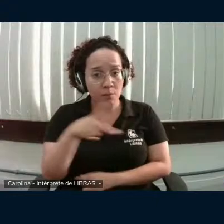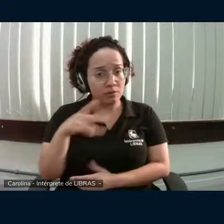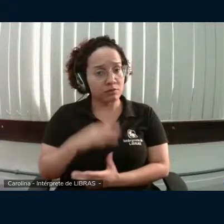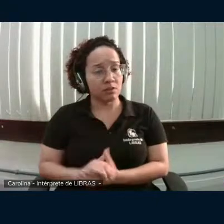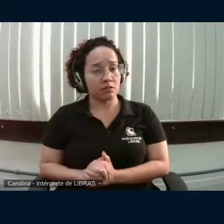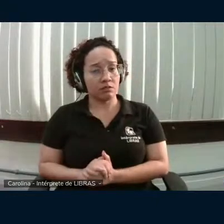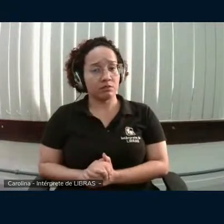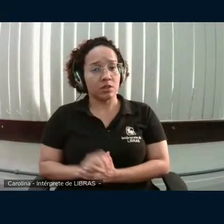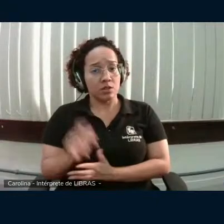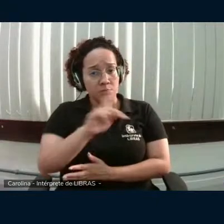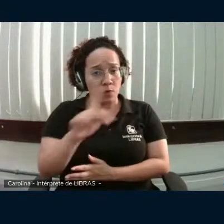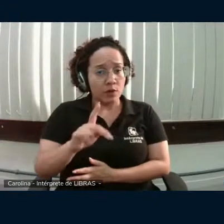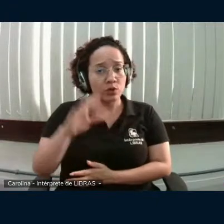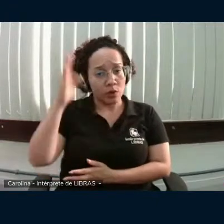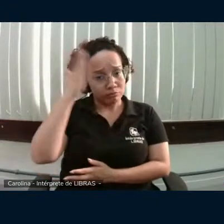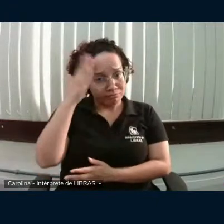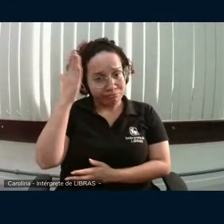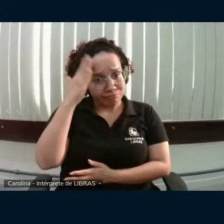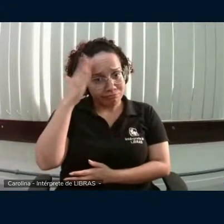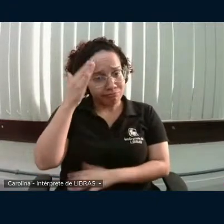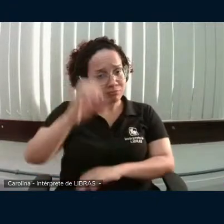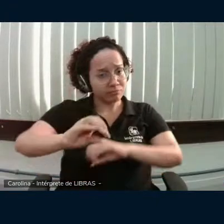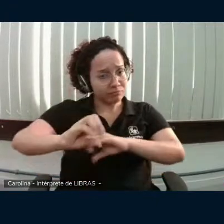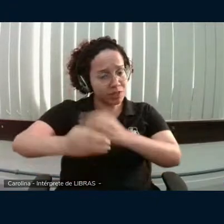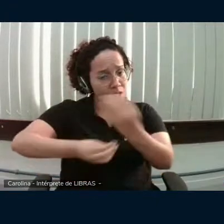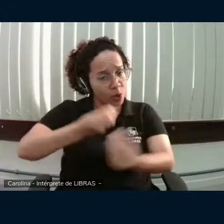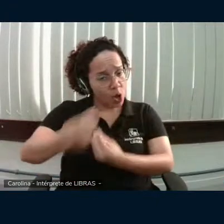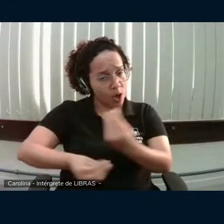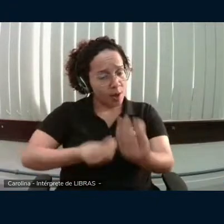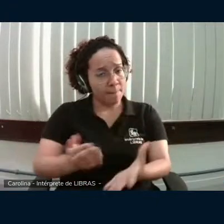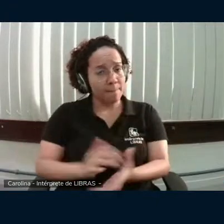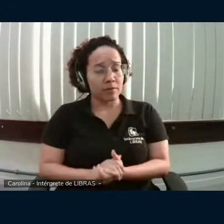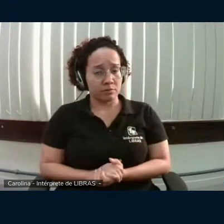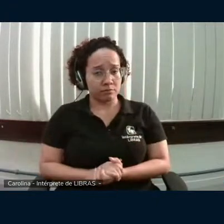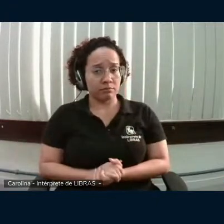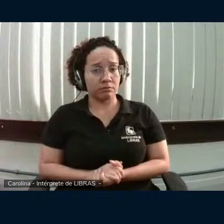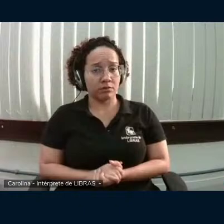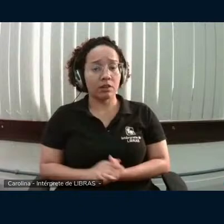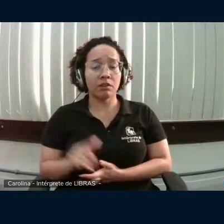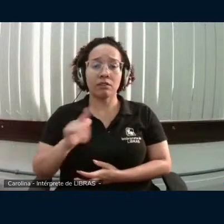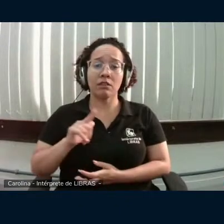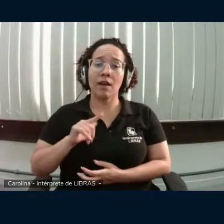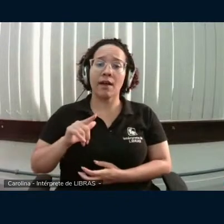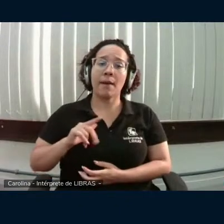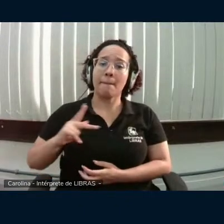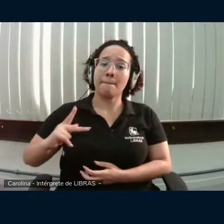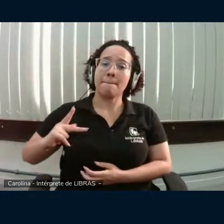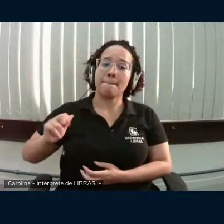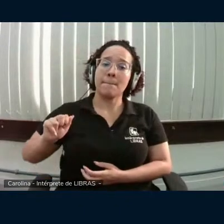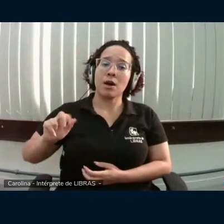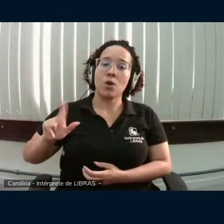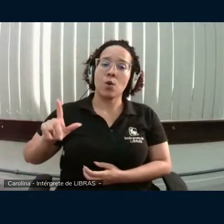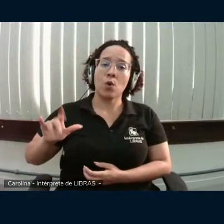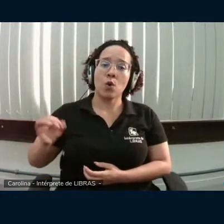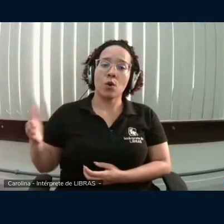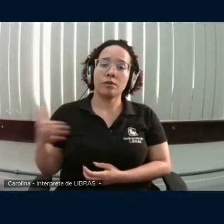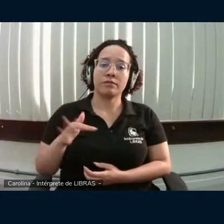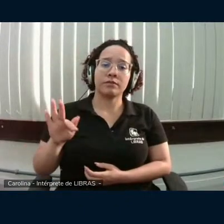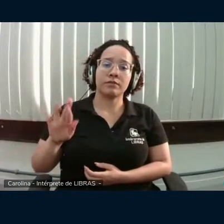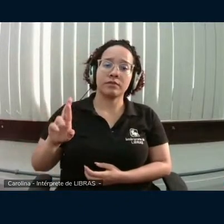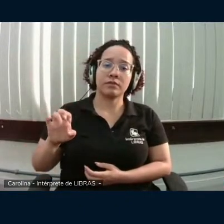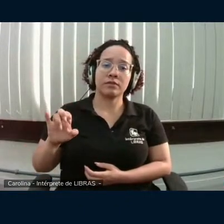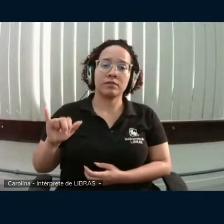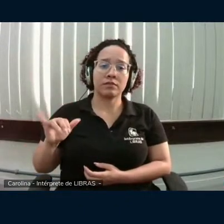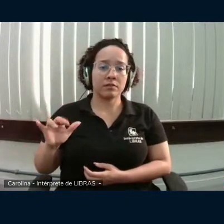ensinar. Começa por aí, né? Já dizia o Paulo Freire: não há ensino quando o outro não aprende. Meu aluno, quando aprende, me